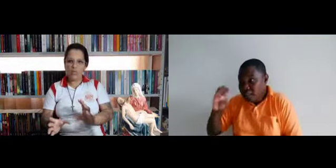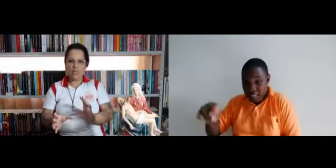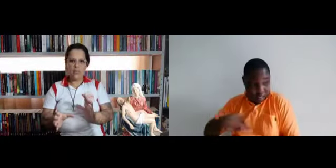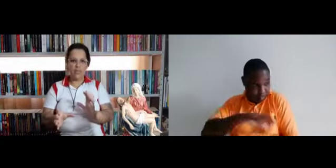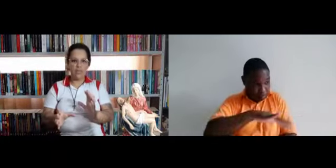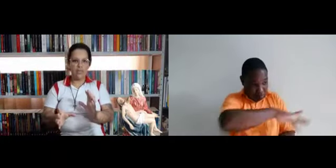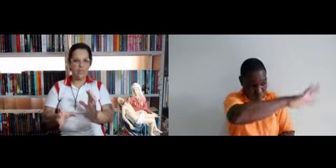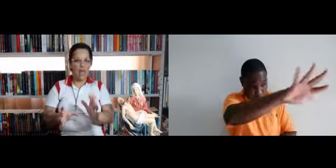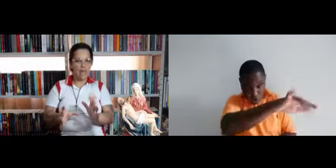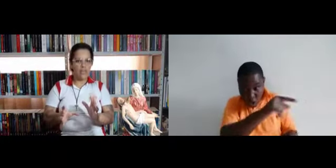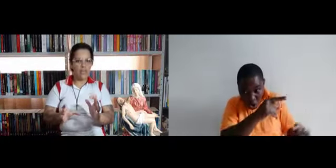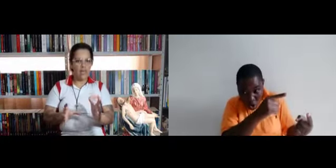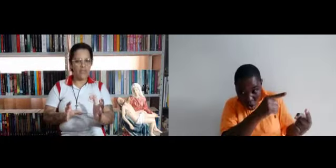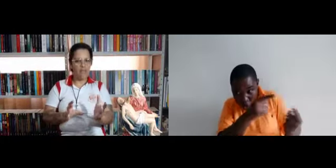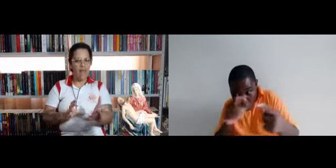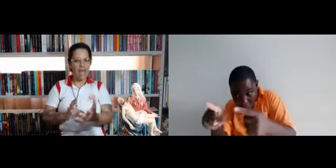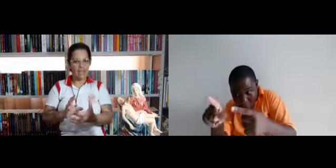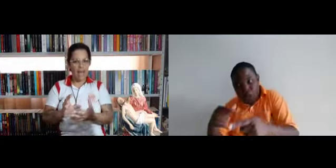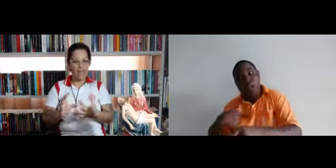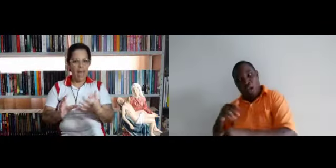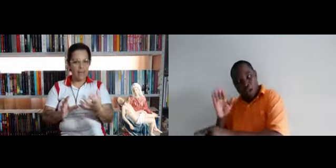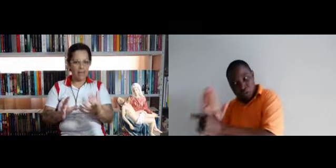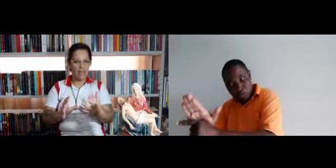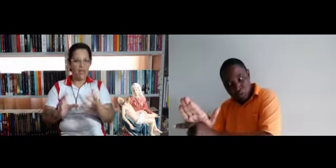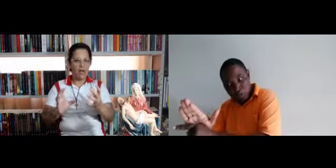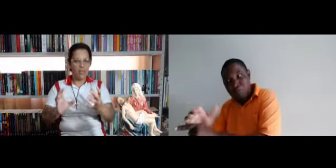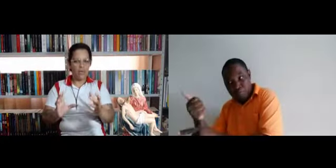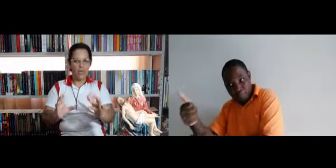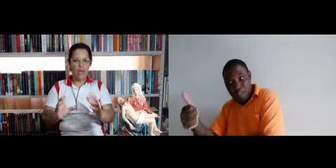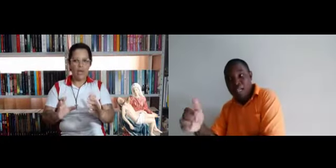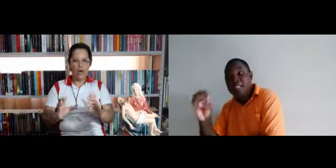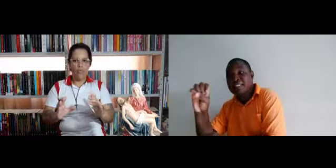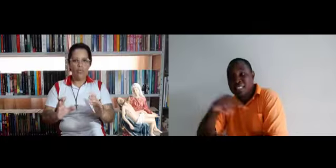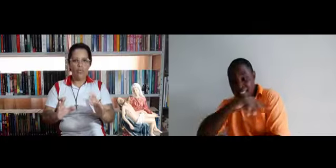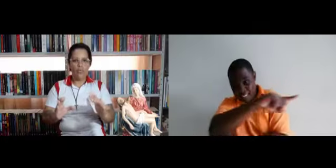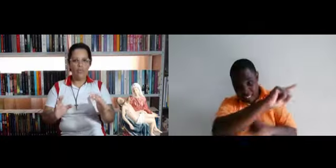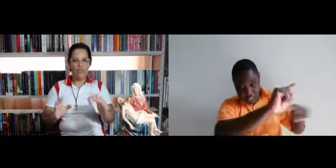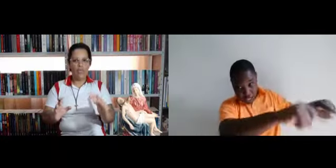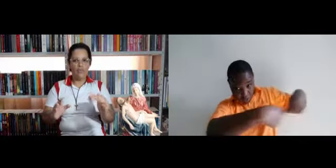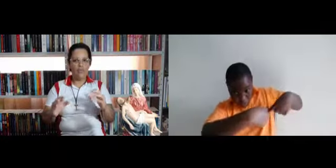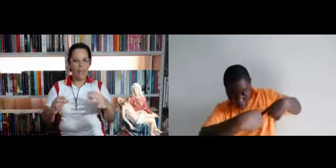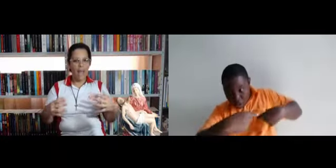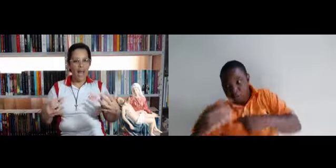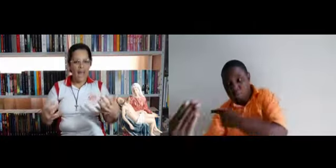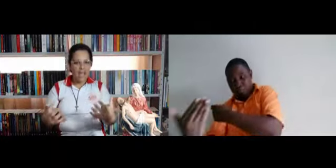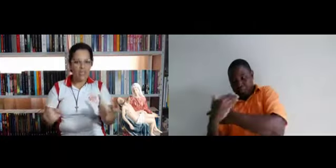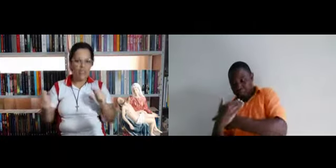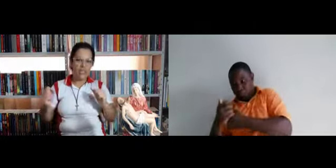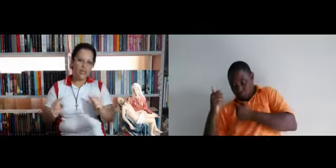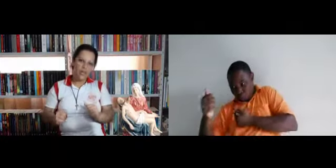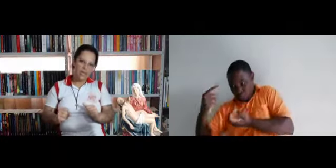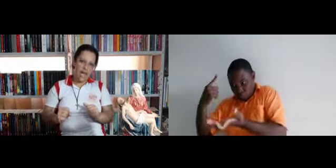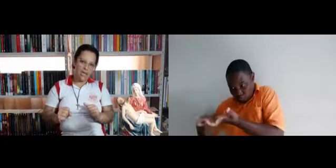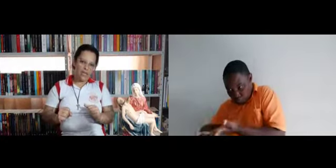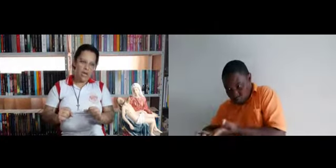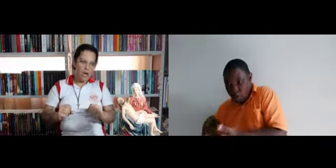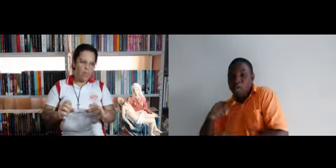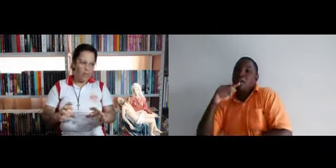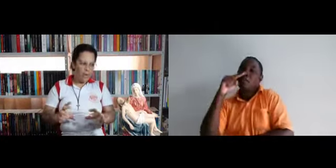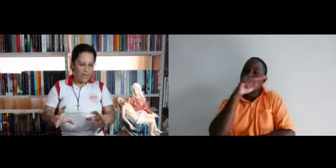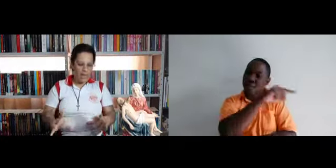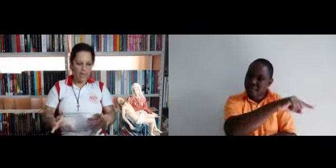1912, 1910, é chamado de paz armada. Por quê? O mundo vive uma aparente